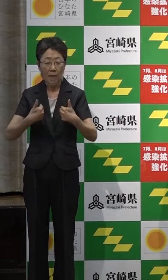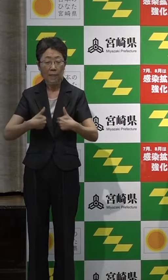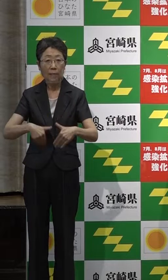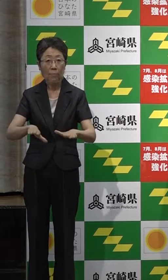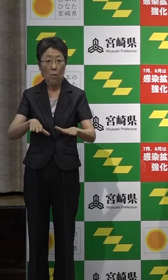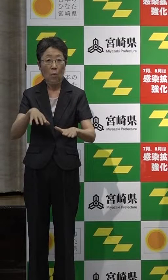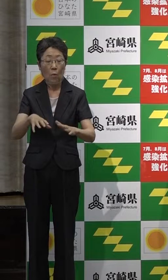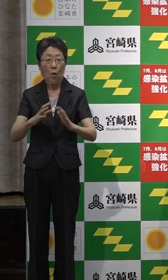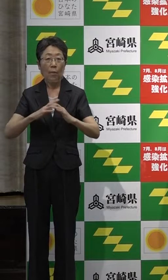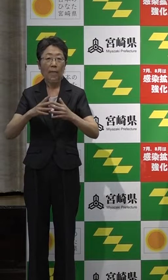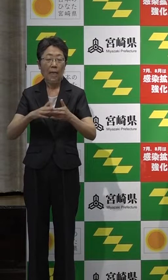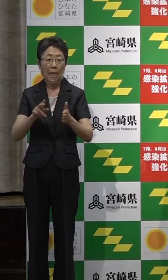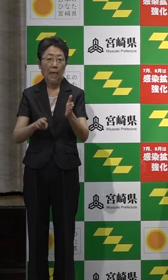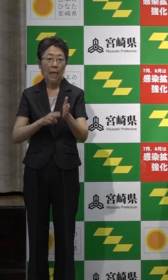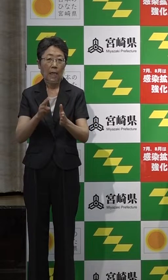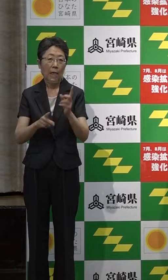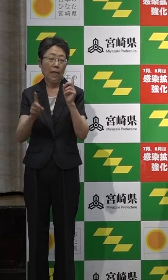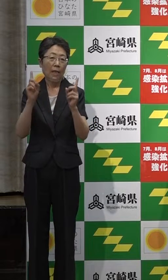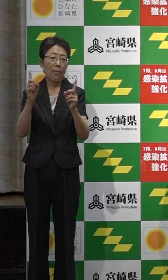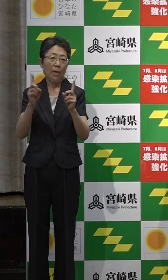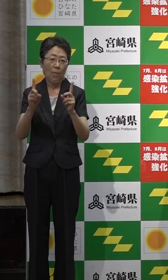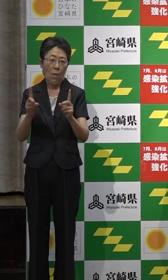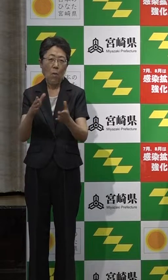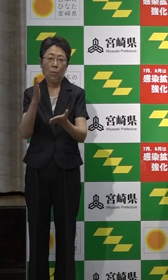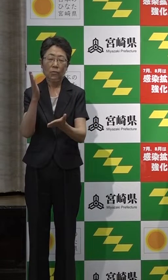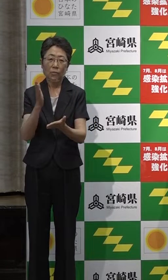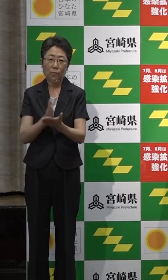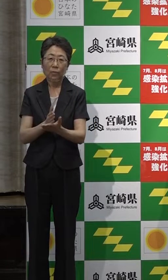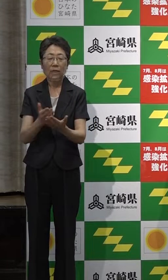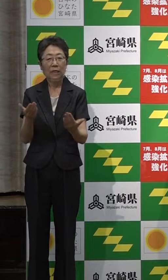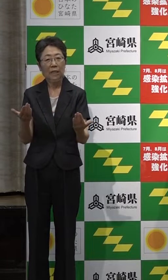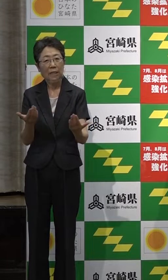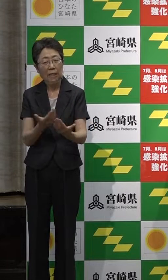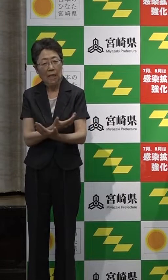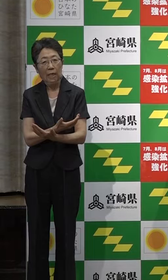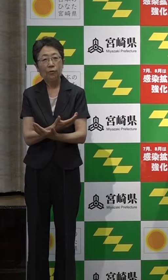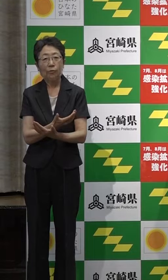きましても一時的に停止をするということになるのではないかという